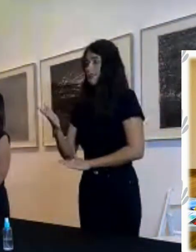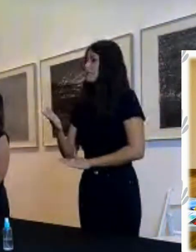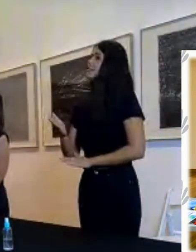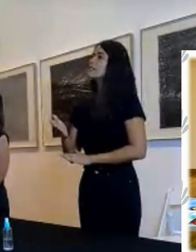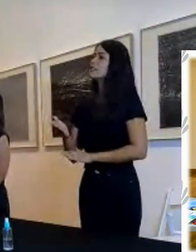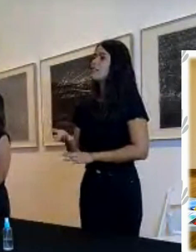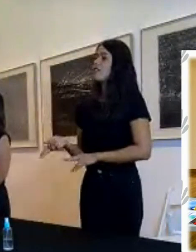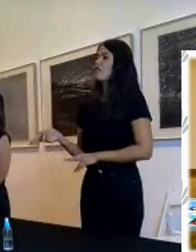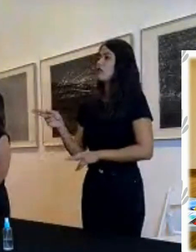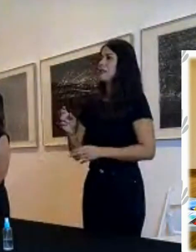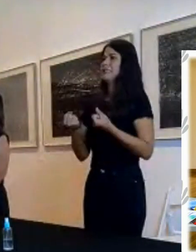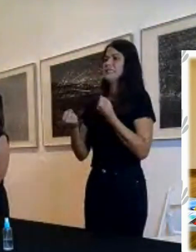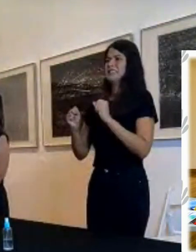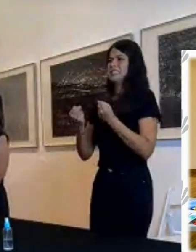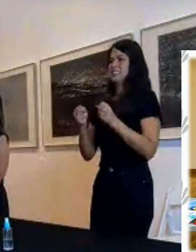casi neurótica.